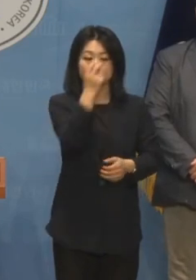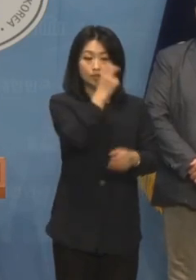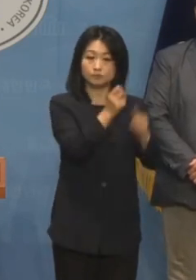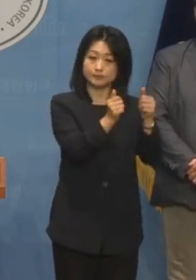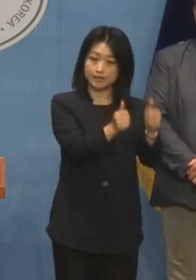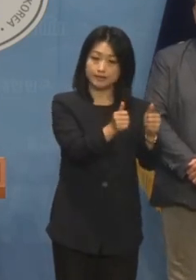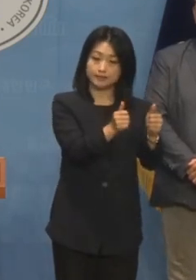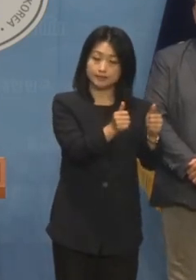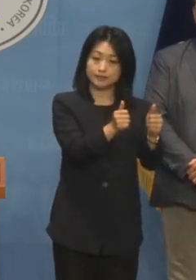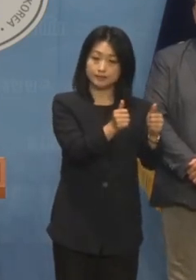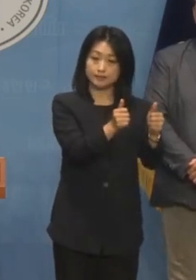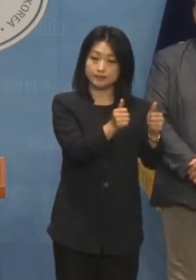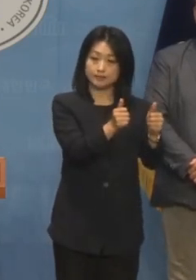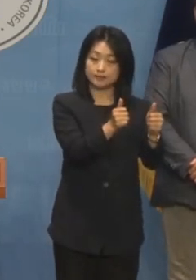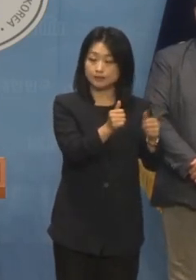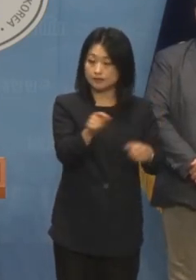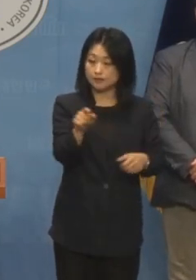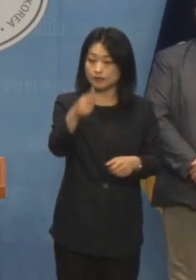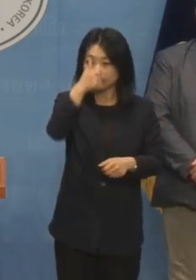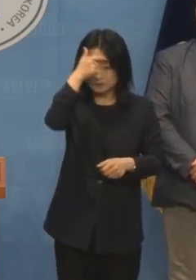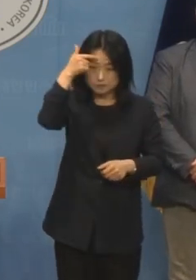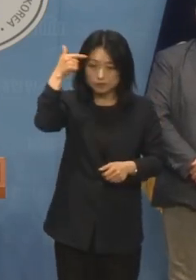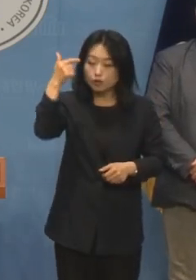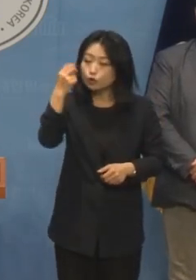검찰이 수사 중이었습니다.